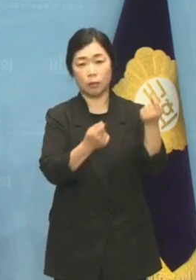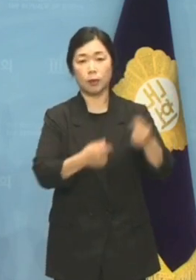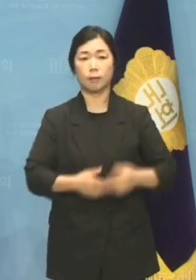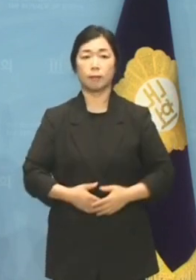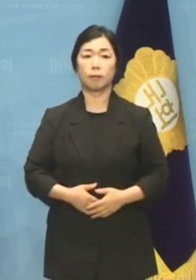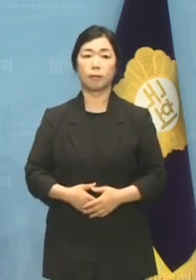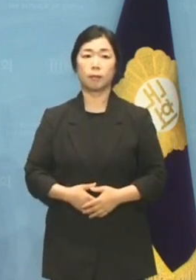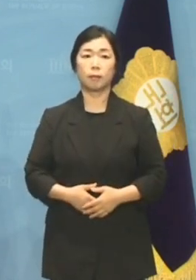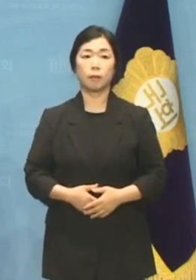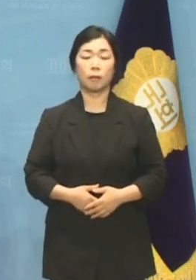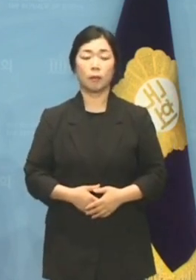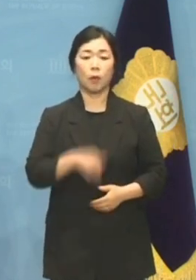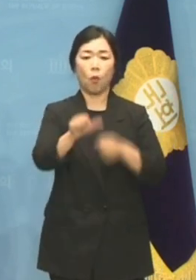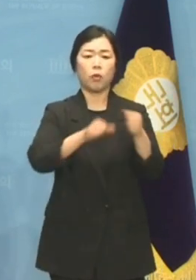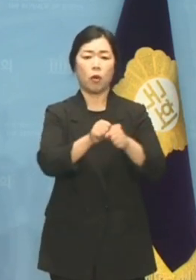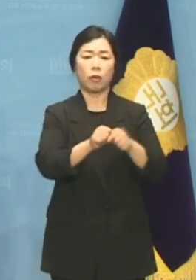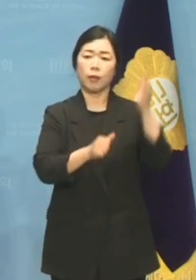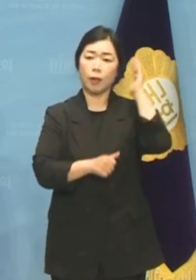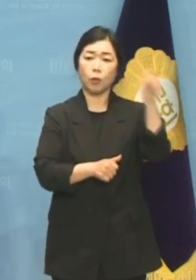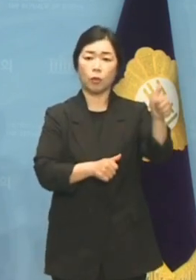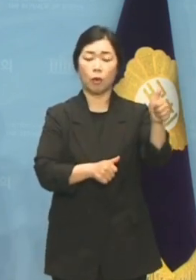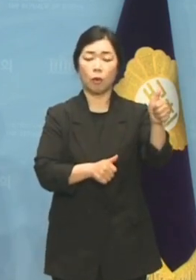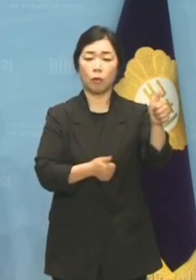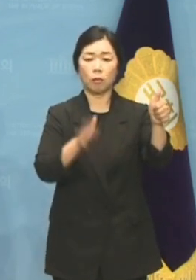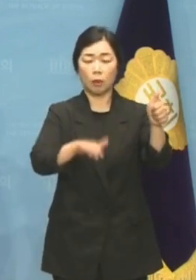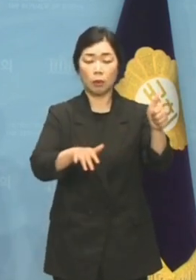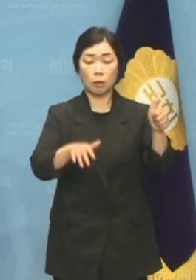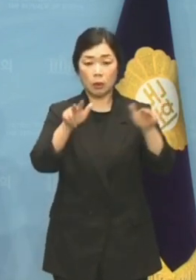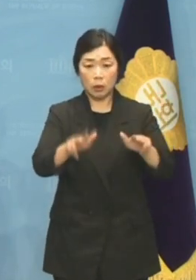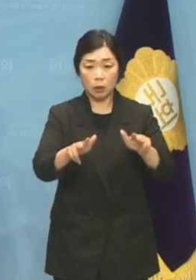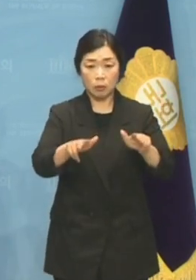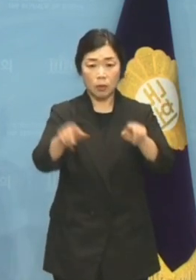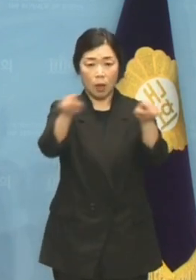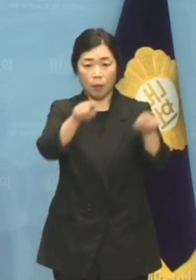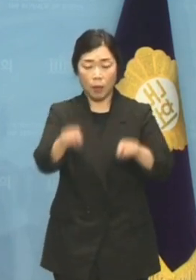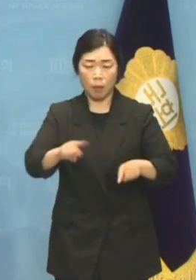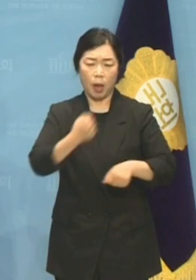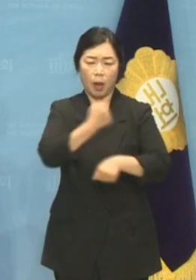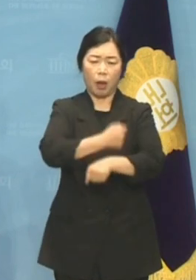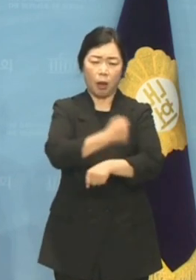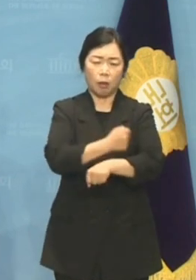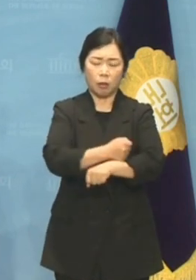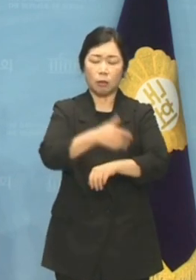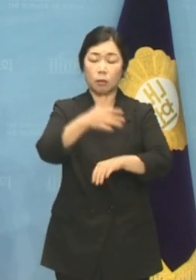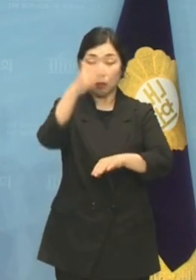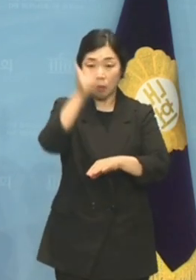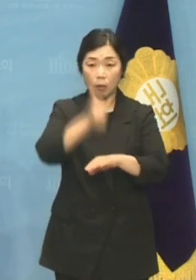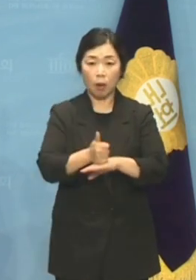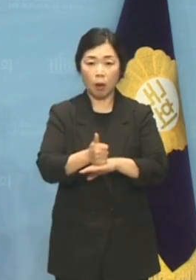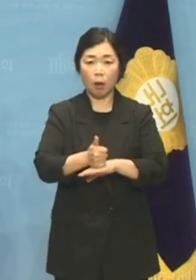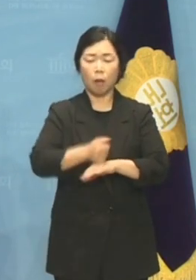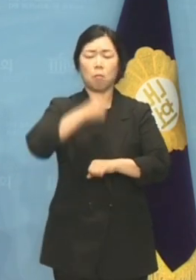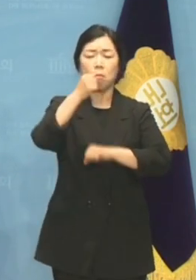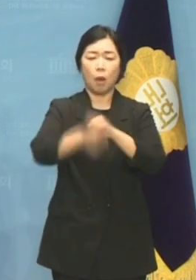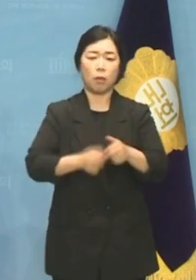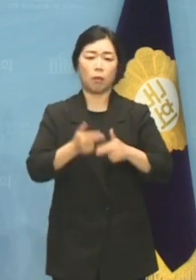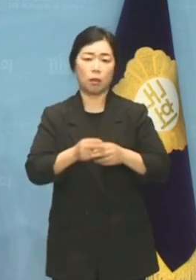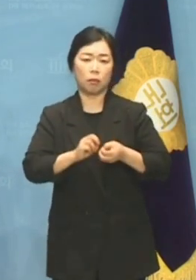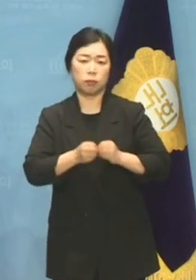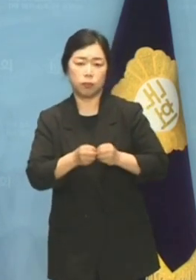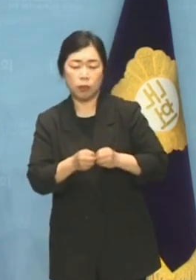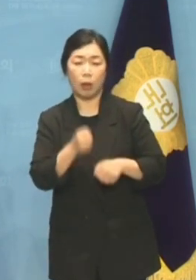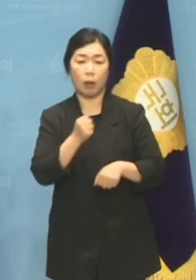생각됩니다. 5년짜리 대통령이 이 땅 한반도 100년의 성과를 제 마음대로